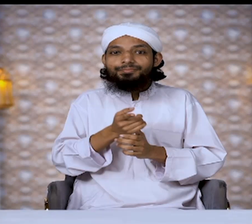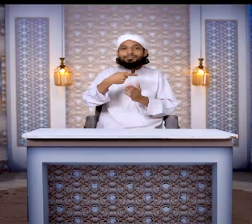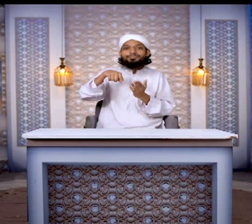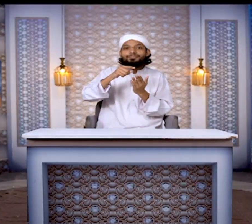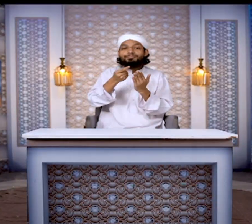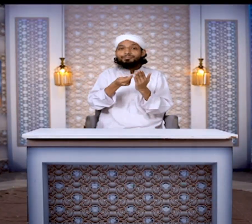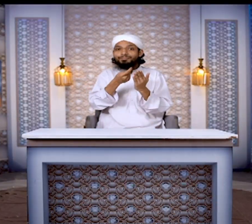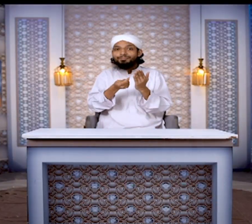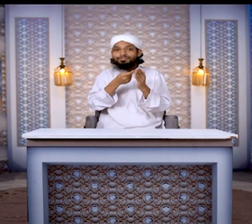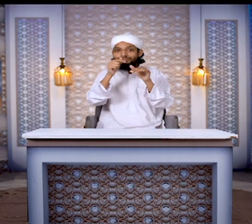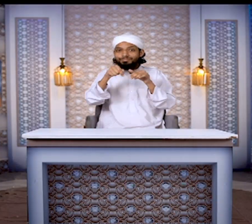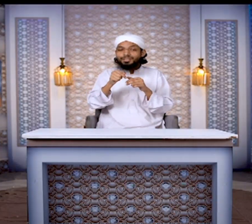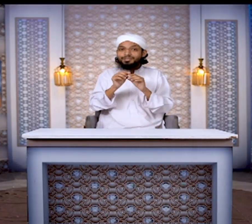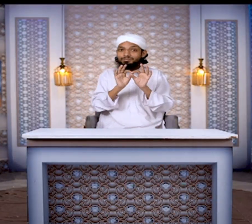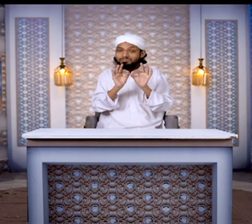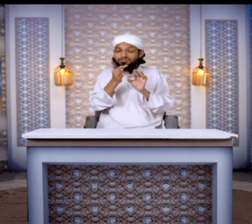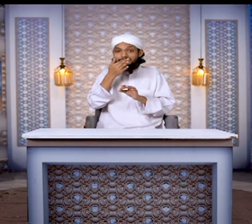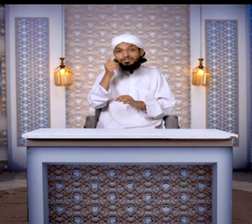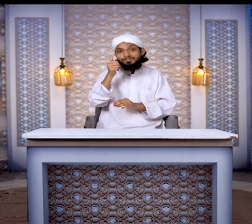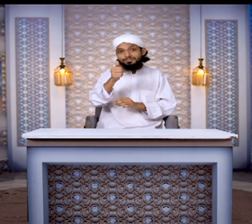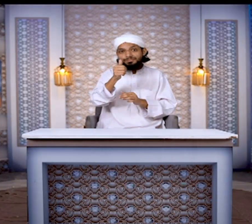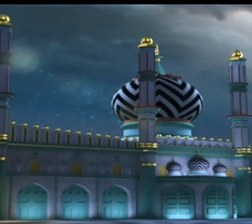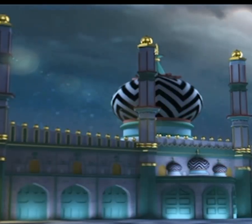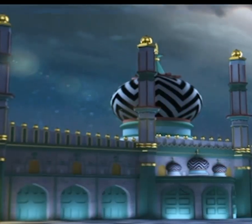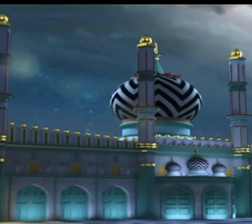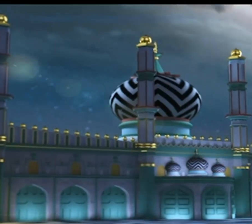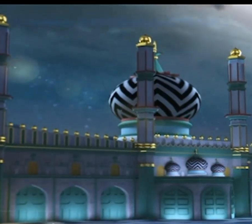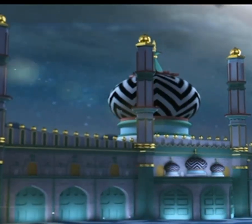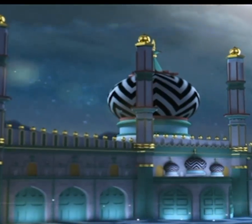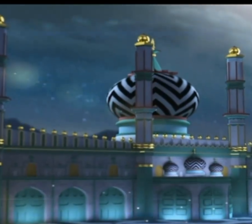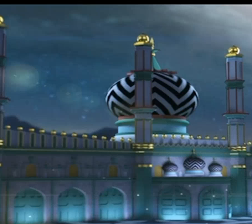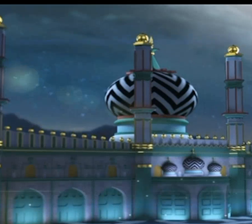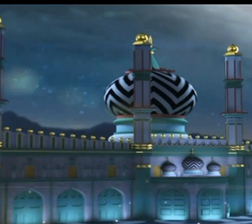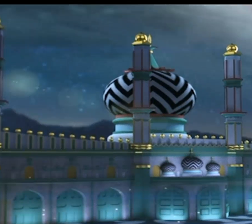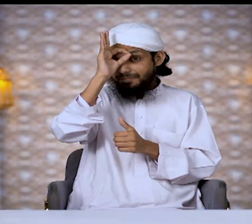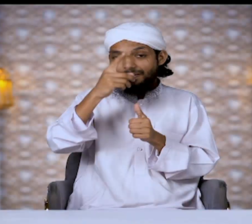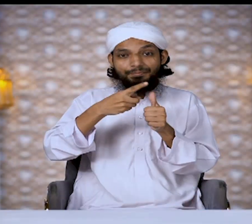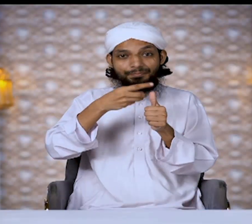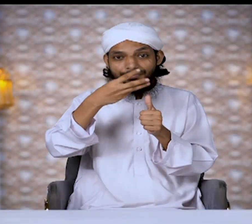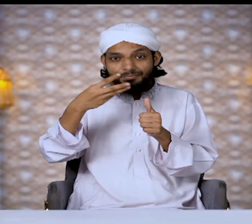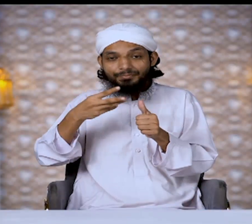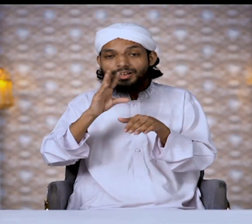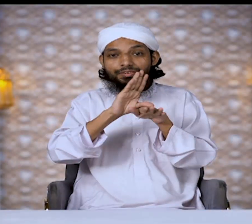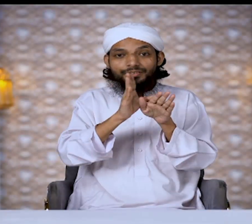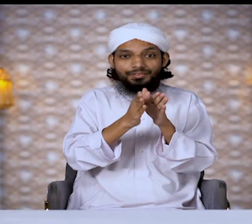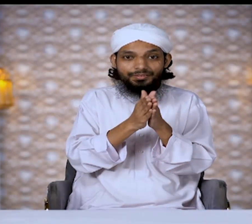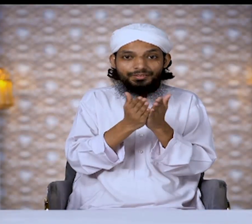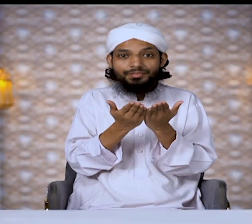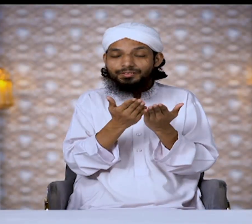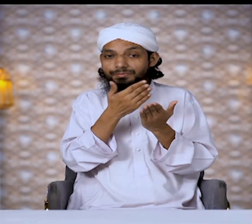تحقیقی انداز آج کے دور کے تحقیقی انداز سے بھی بہتر تھا۔ آپ رحمۃ اللہ علیہ اپنی علمی مقالات و رسائل اور کتب کو عقلی اور منقول